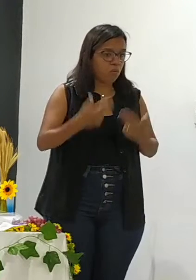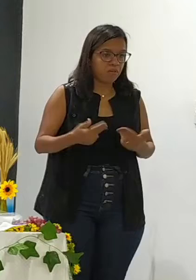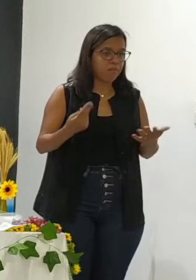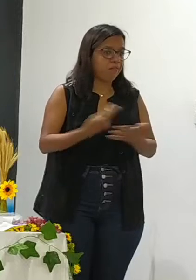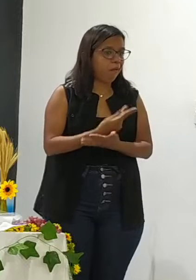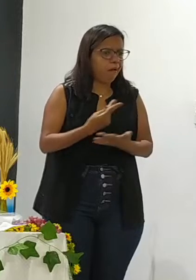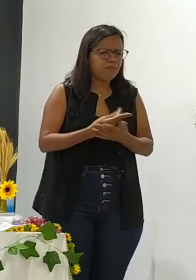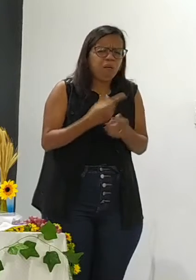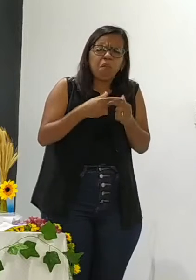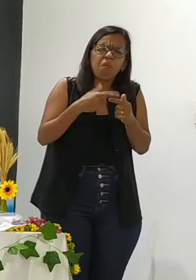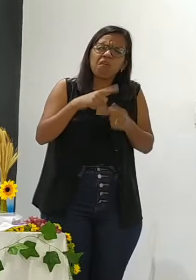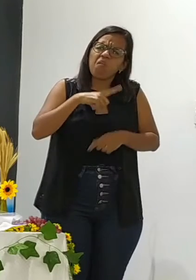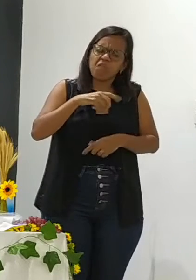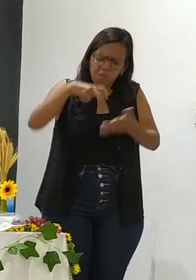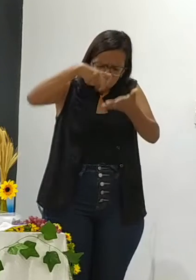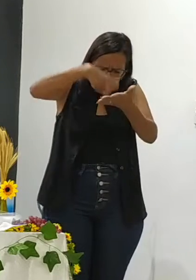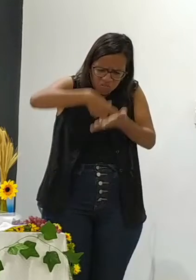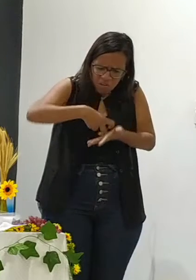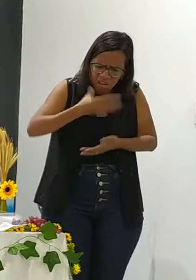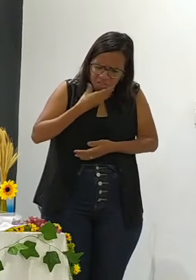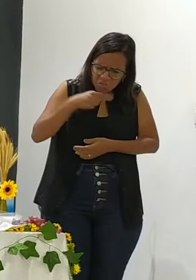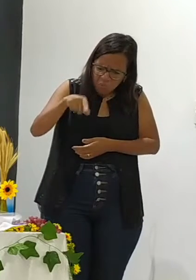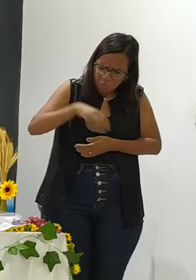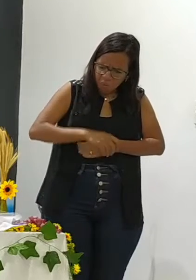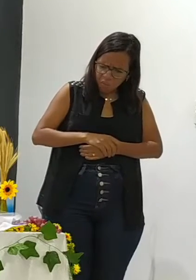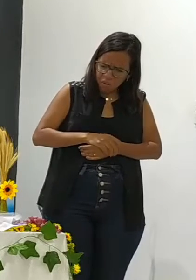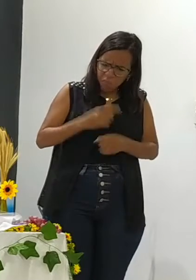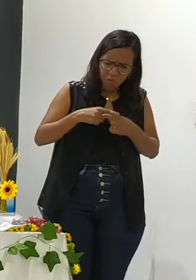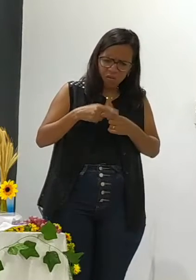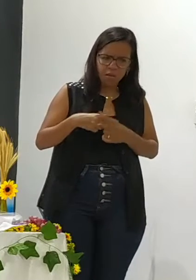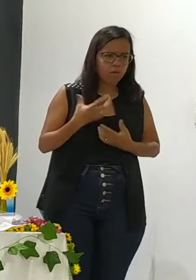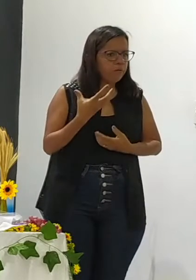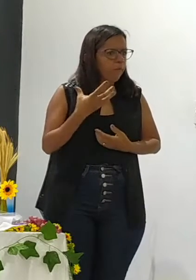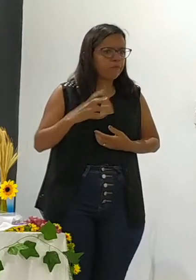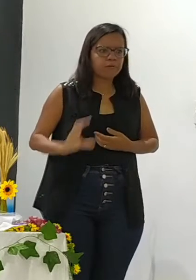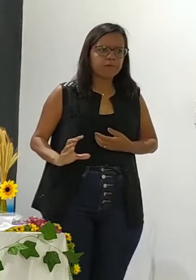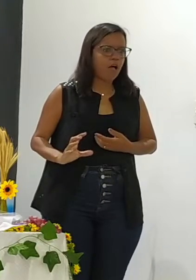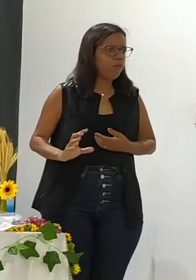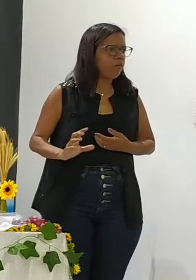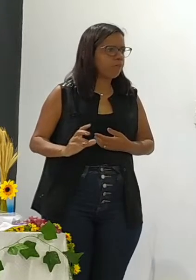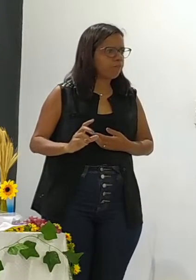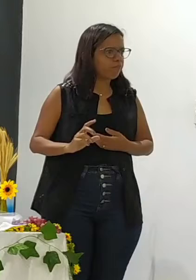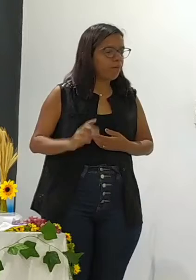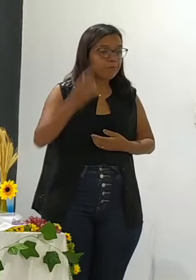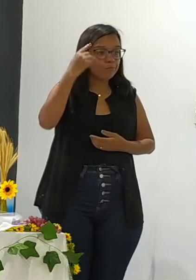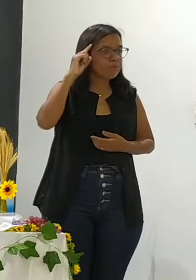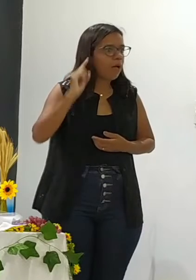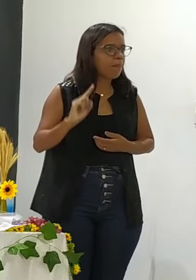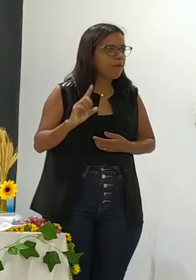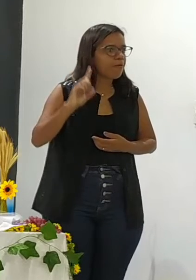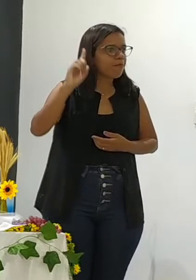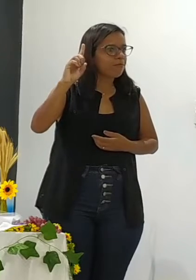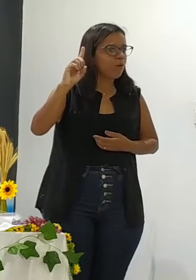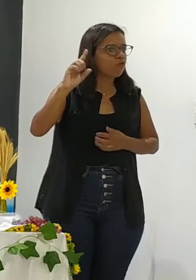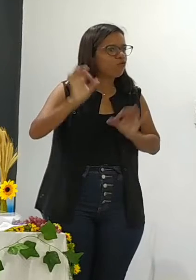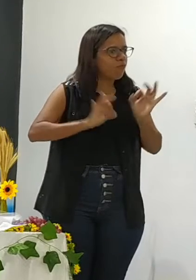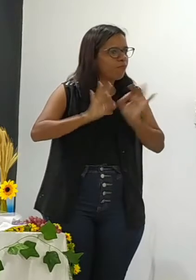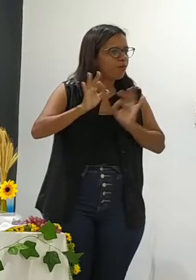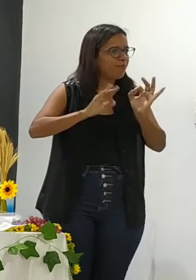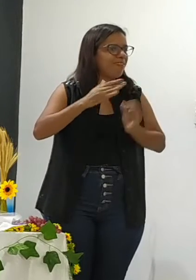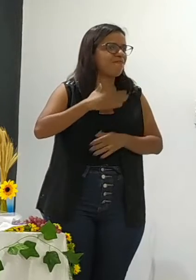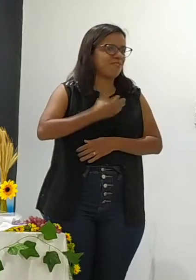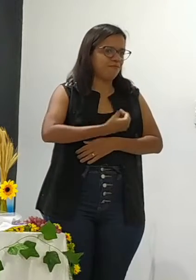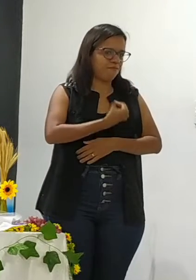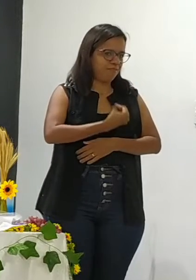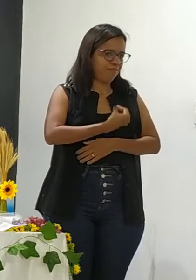faço, por que eu tenho que me ajoelhar na frente dele? Eu não aceitava, irmão. Mas eu não sabia que Deus ele tinha um propósito na minha